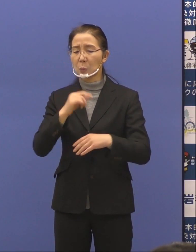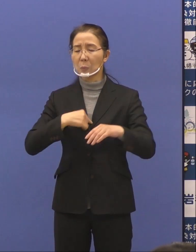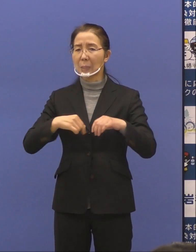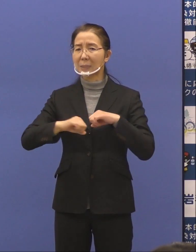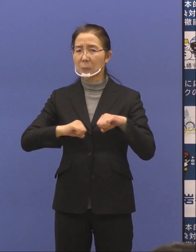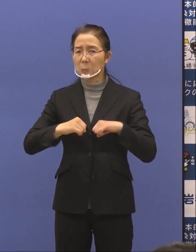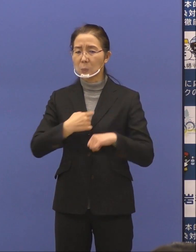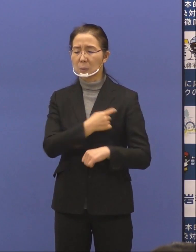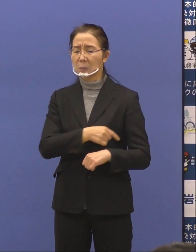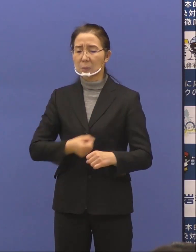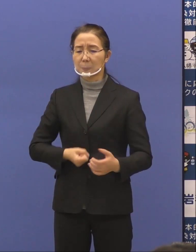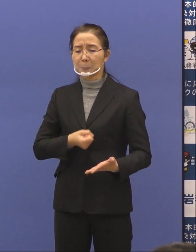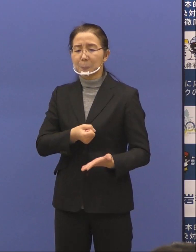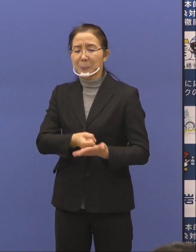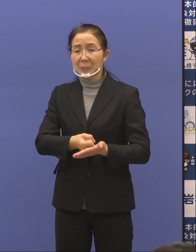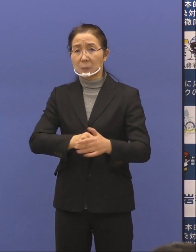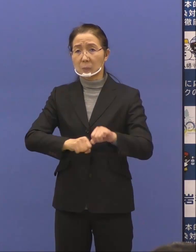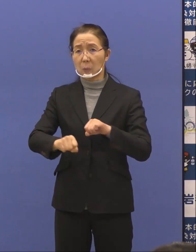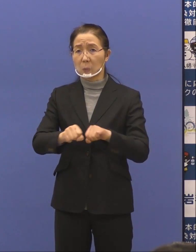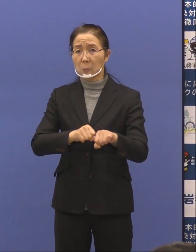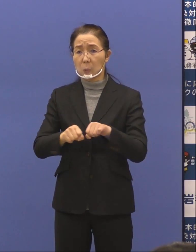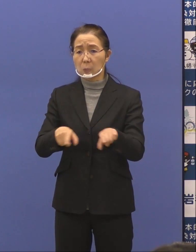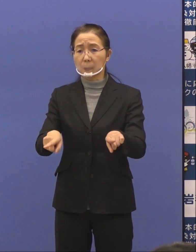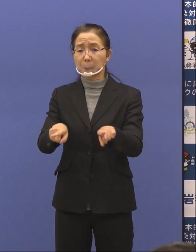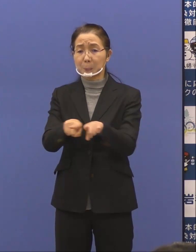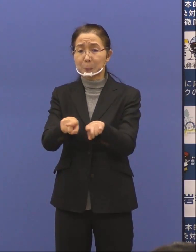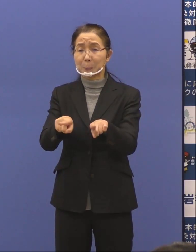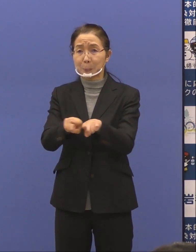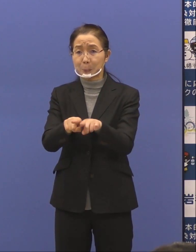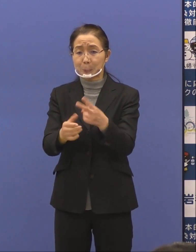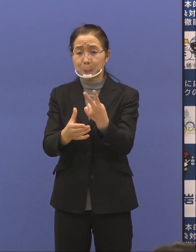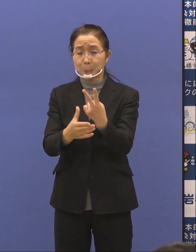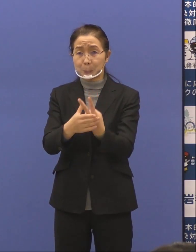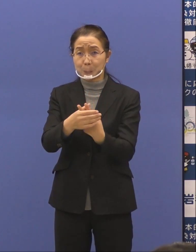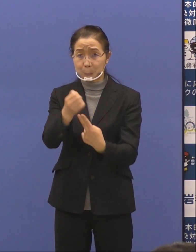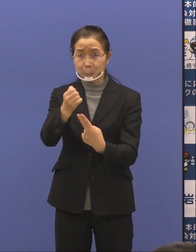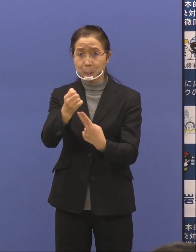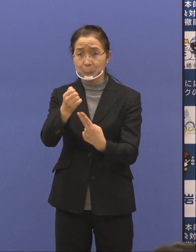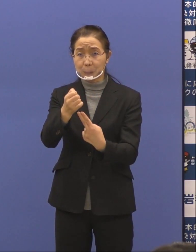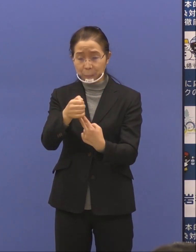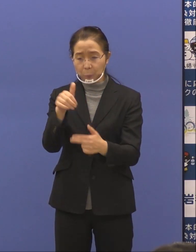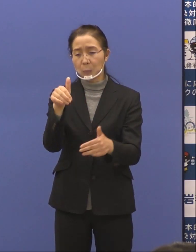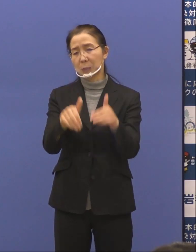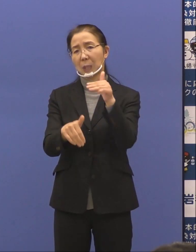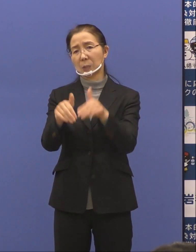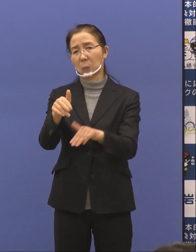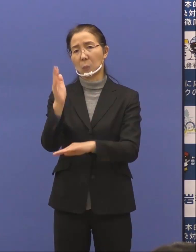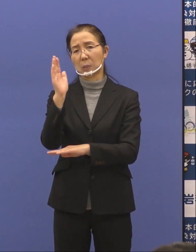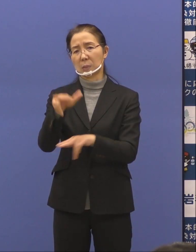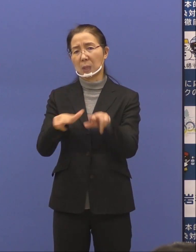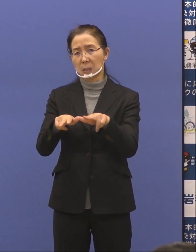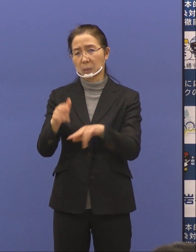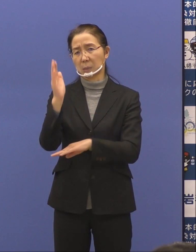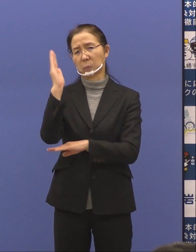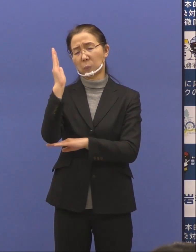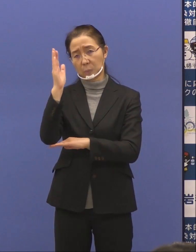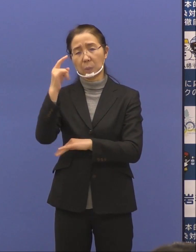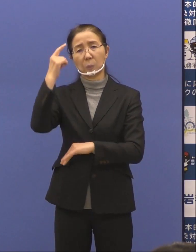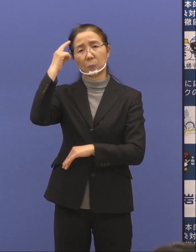意思決定と行動っていうのを組み合わせてものを作っていくのが政治ですので、